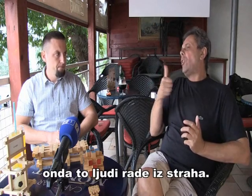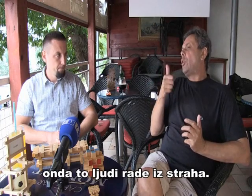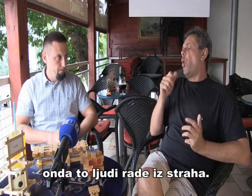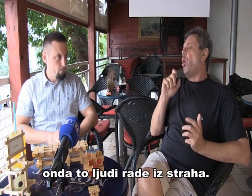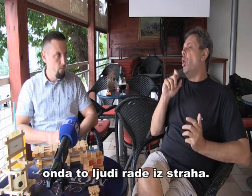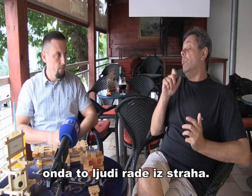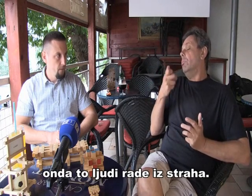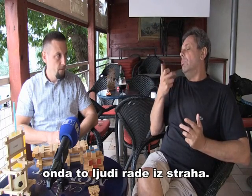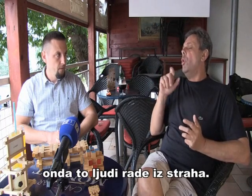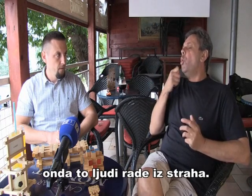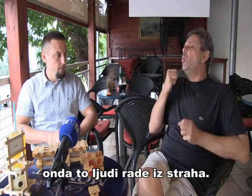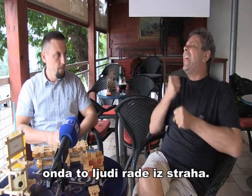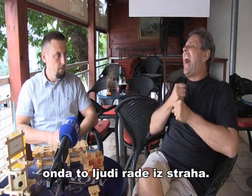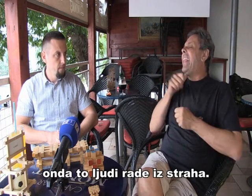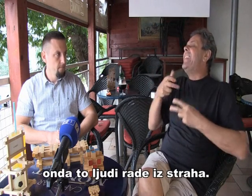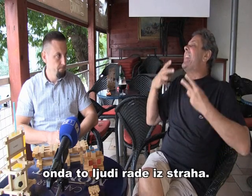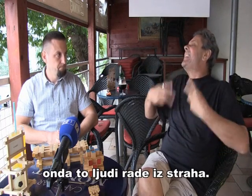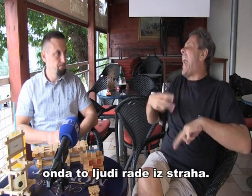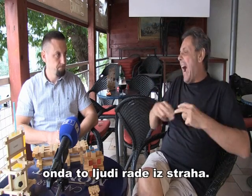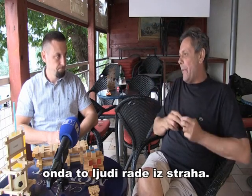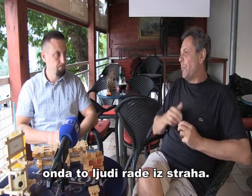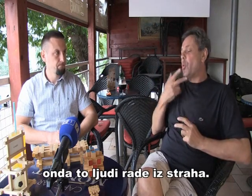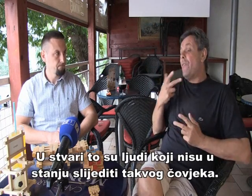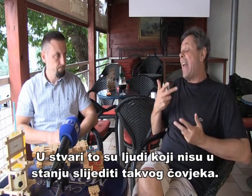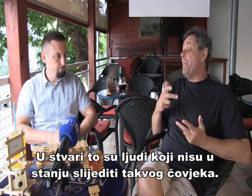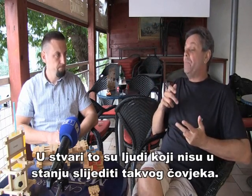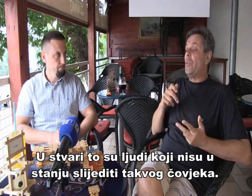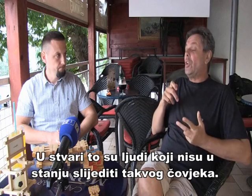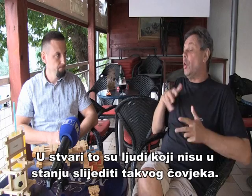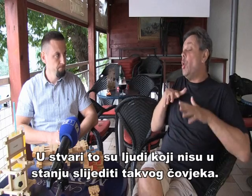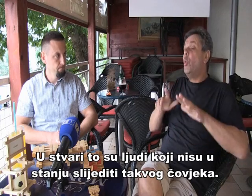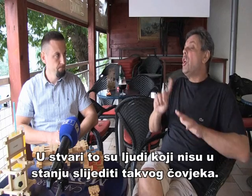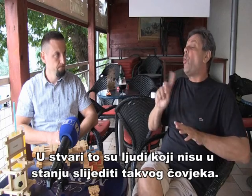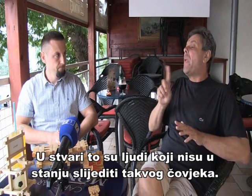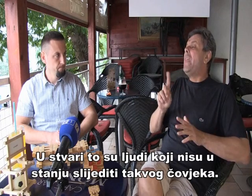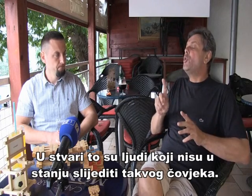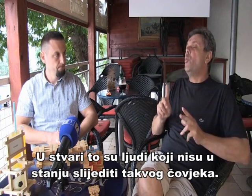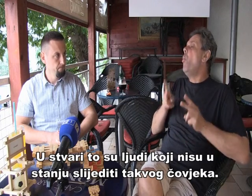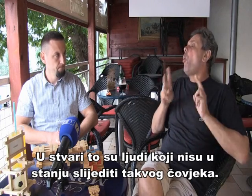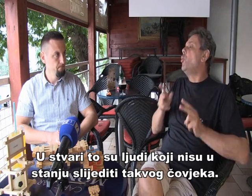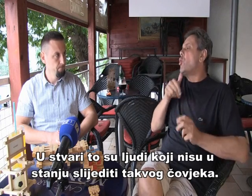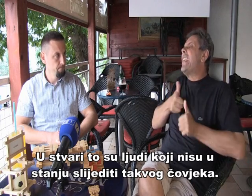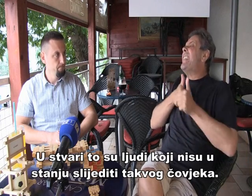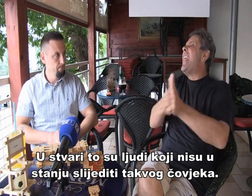onda to ljudi rade iz straha. U stvari, ljudi koji nisu u mogućnosti